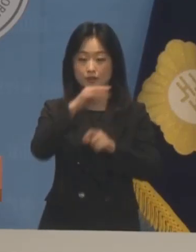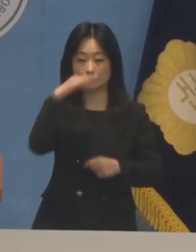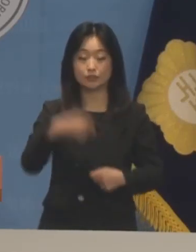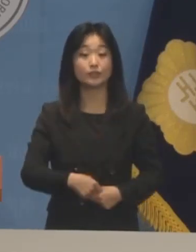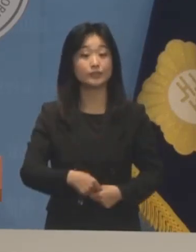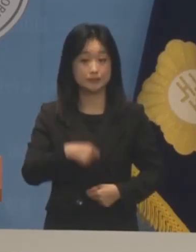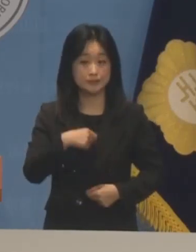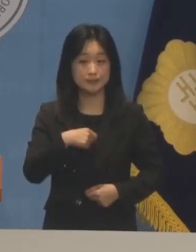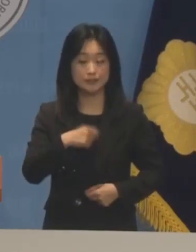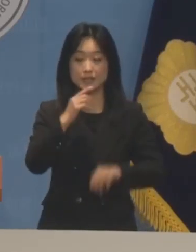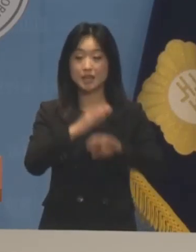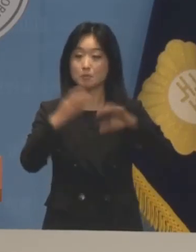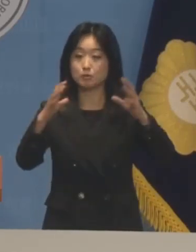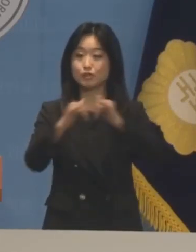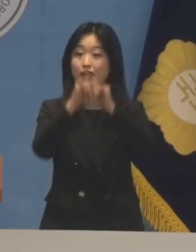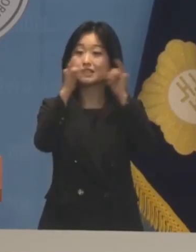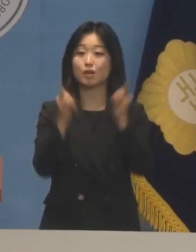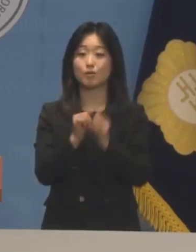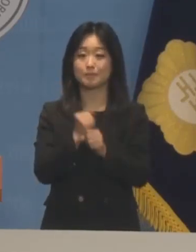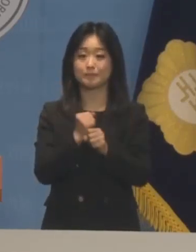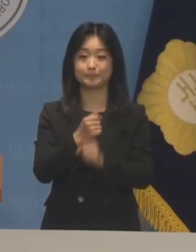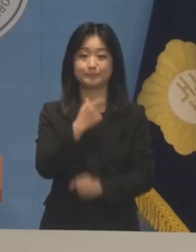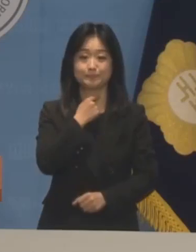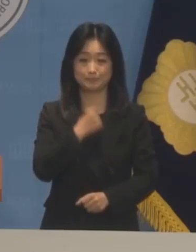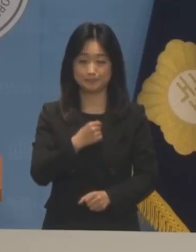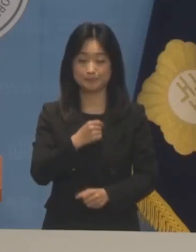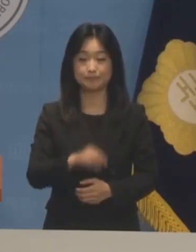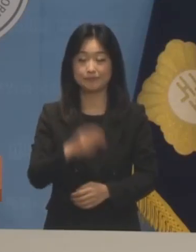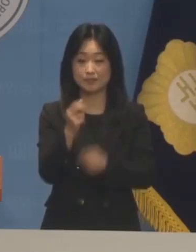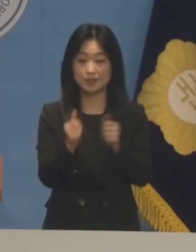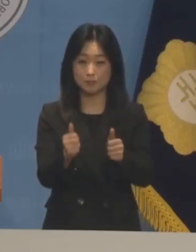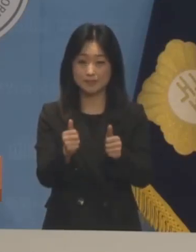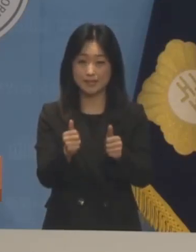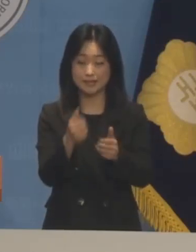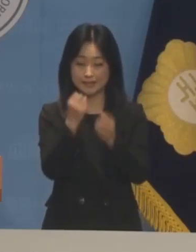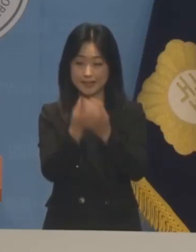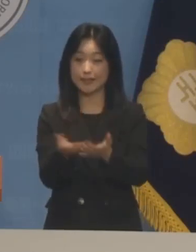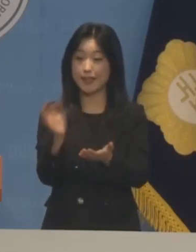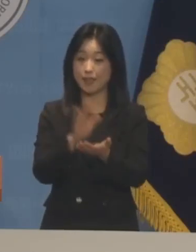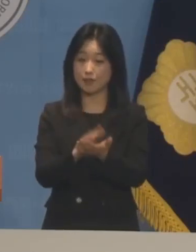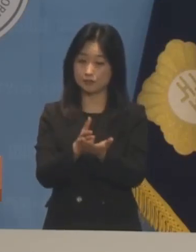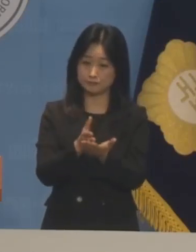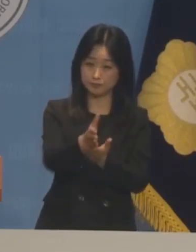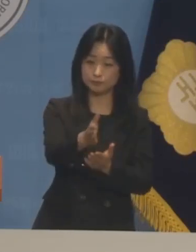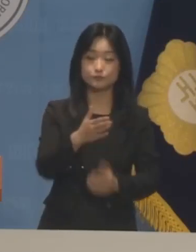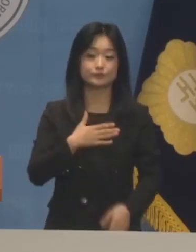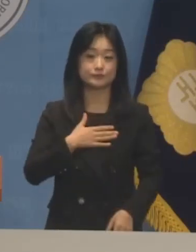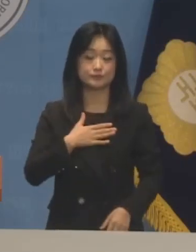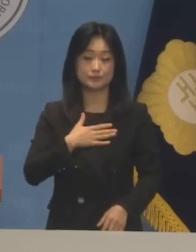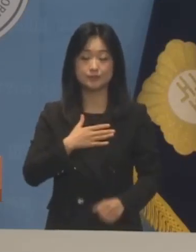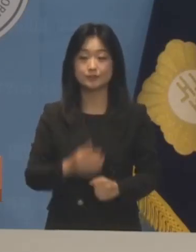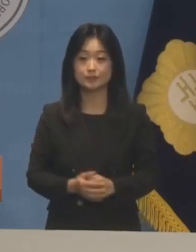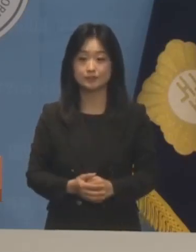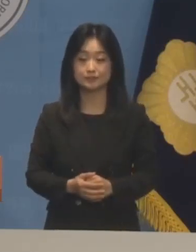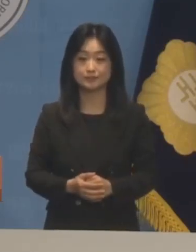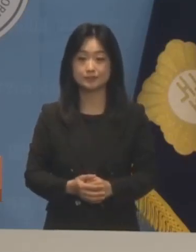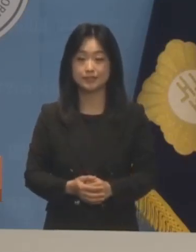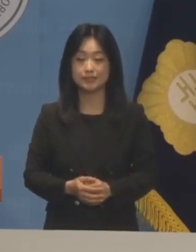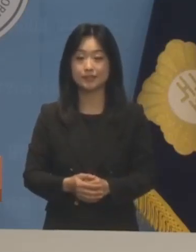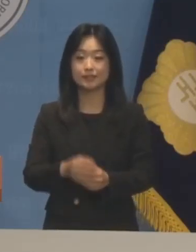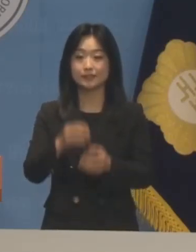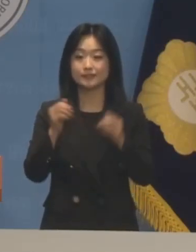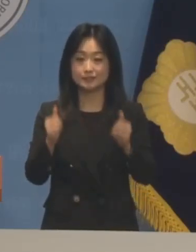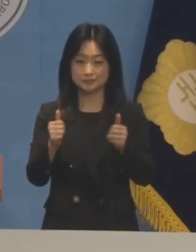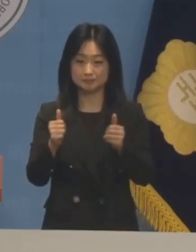정의롭고 민주적인 사회로 만들기 위해서 검찰 사법개혁 분야에서 앞장서고 있는 시민단체 사법정의 바로